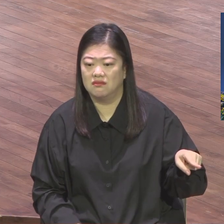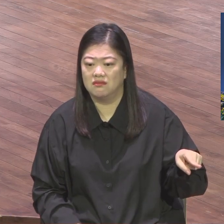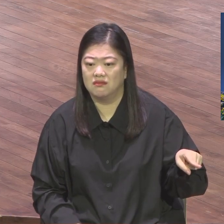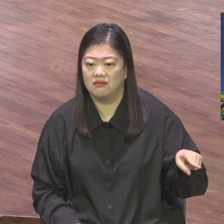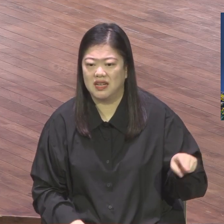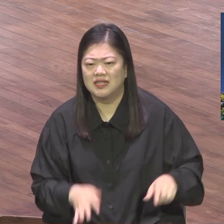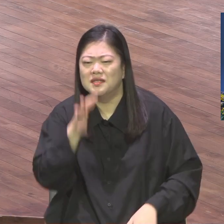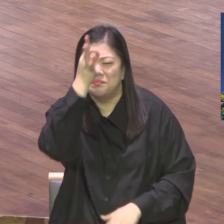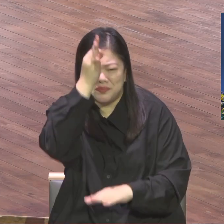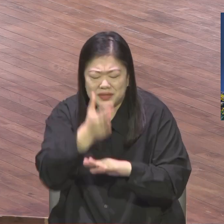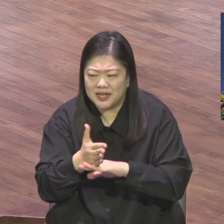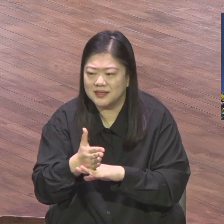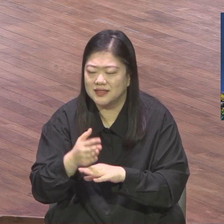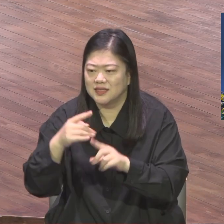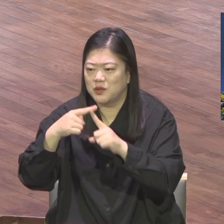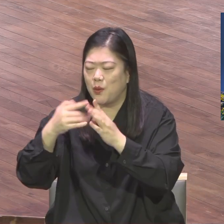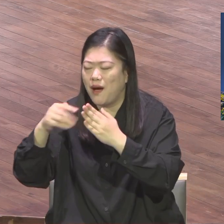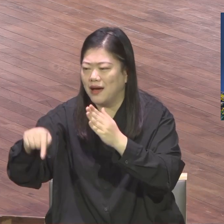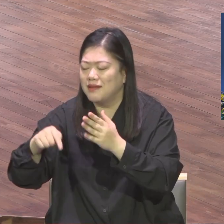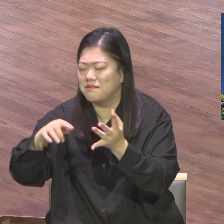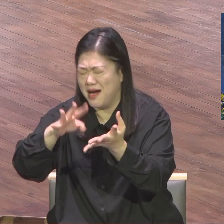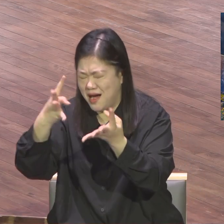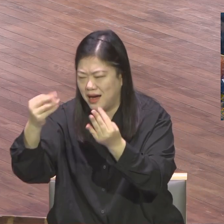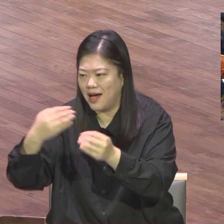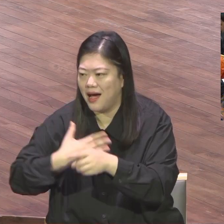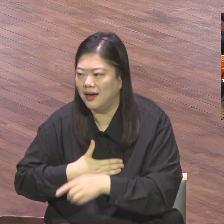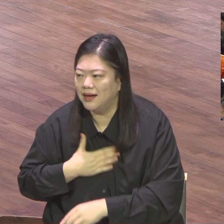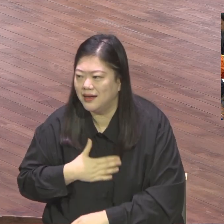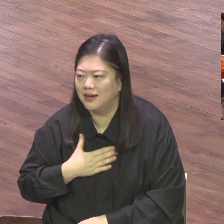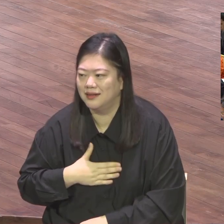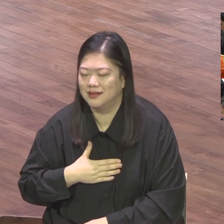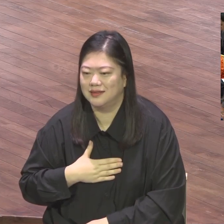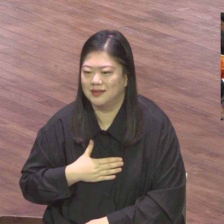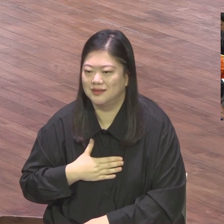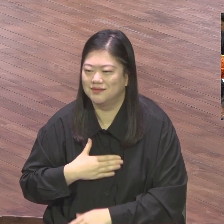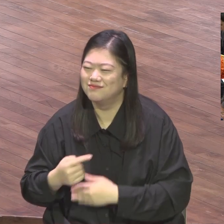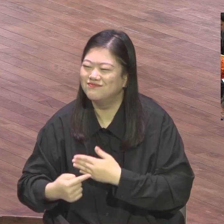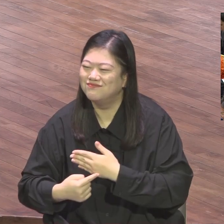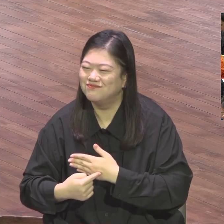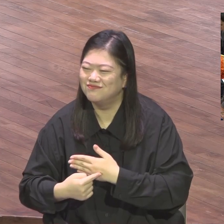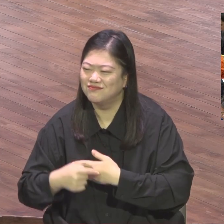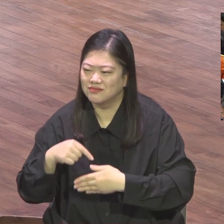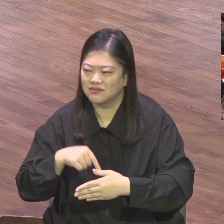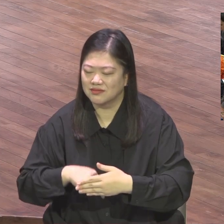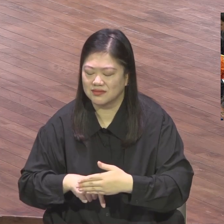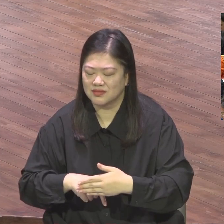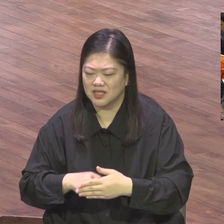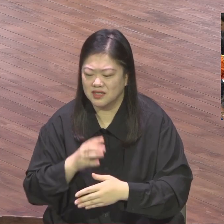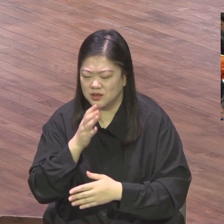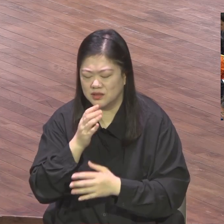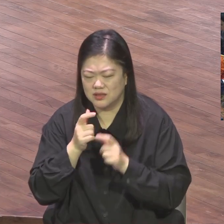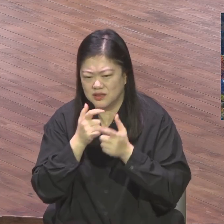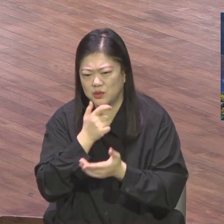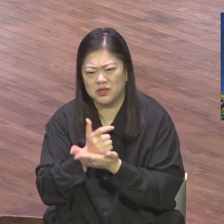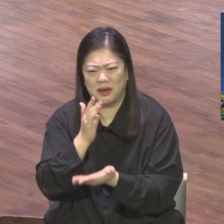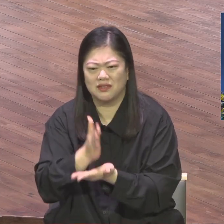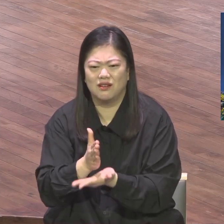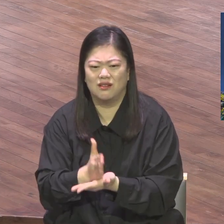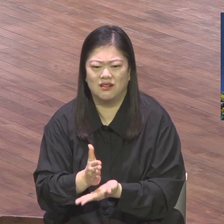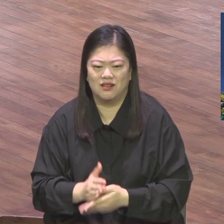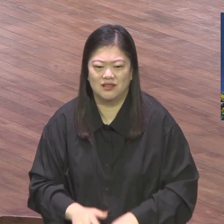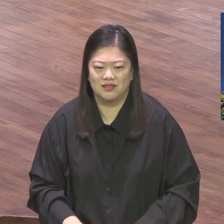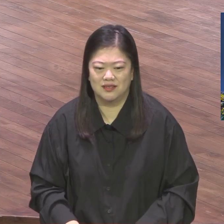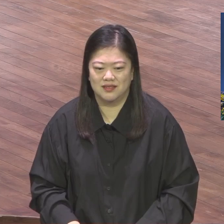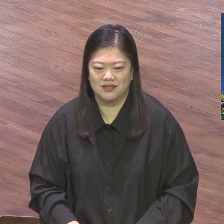안에도 속지 마시기 바랍니다. 사람들이 알아주면 기분 좋고, 안 알아주면 기분